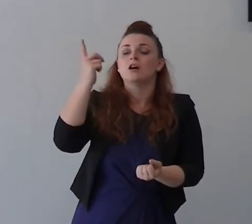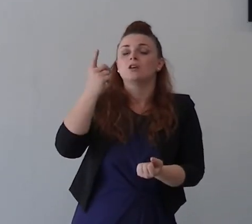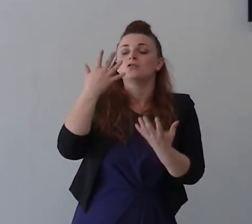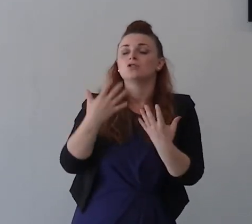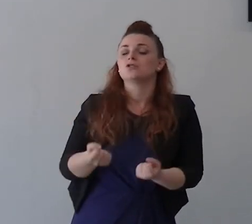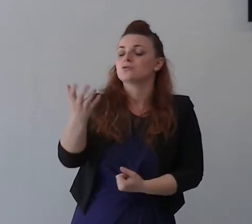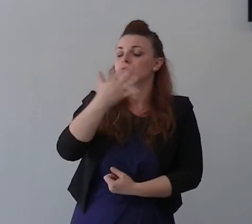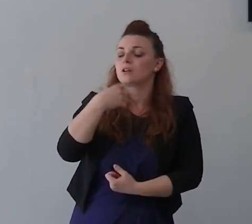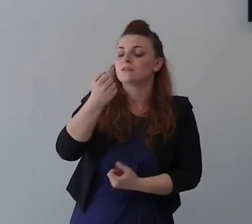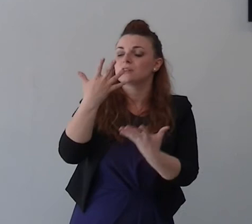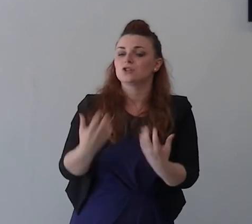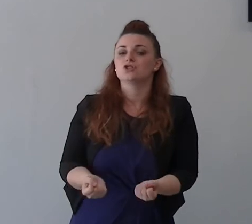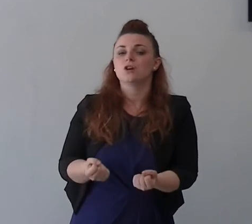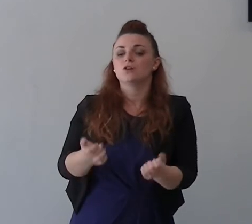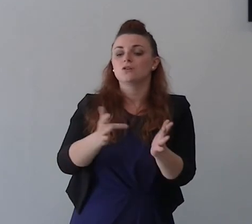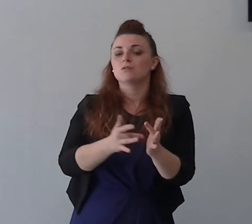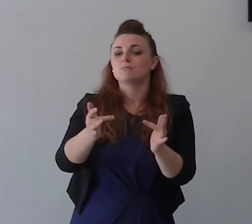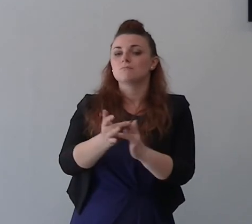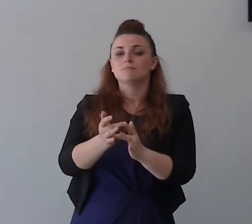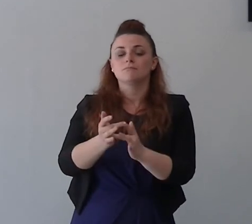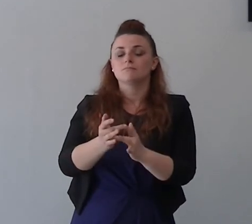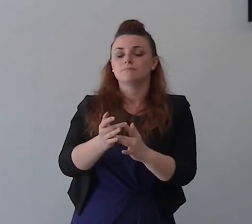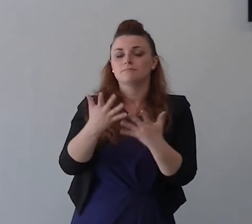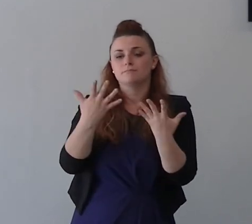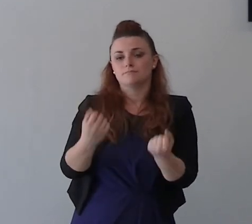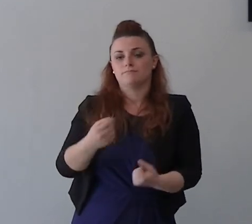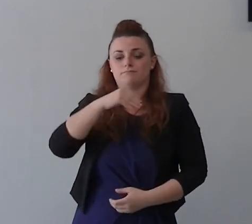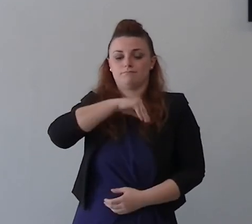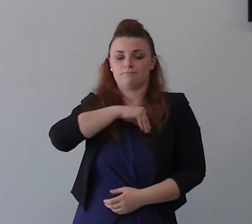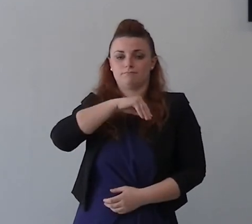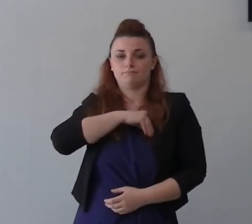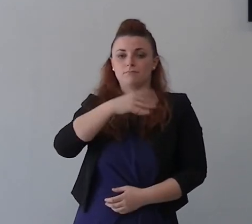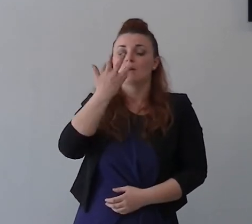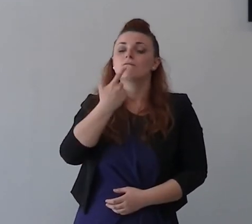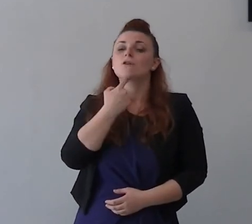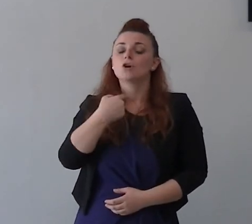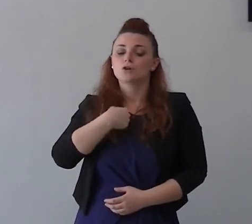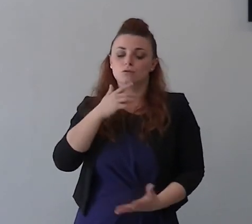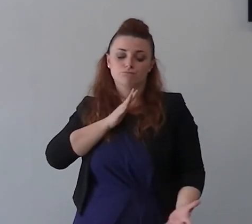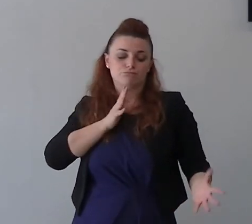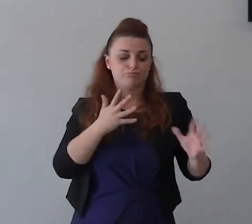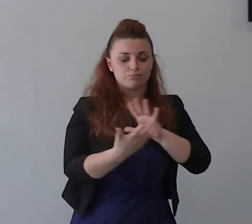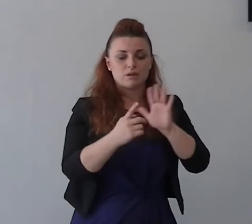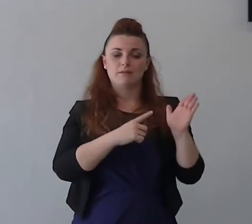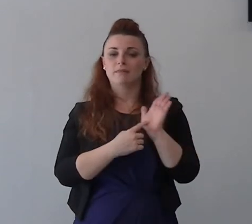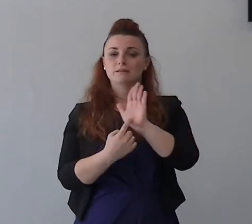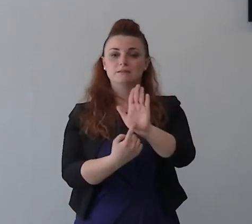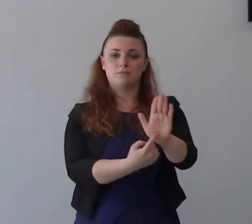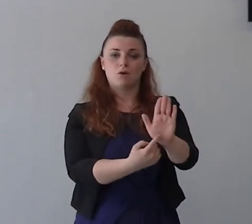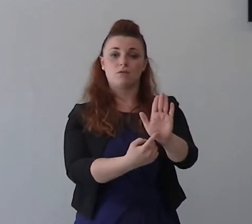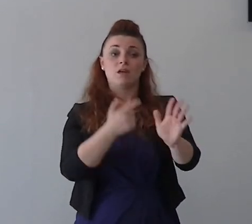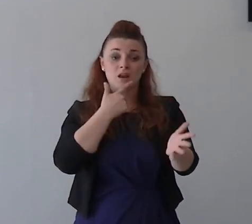questo in ogni momento della mia vita quando pronuncerò il tuo dono. Voglio essere testimone di quella tomba vuota.